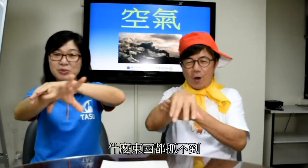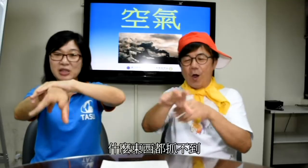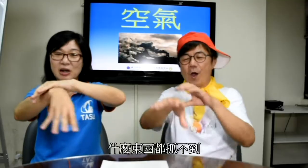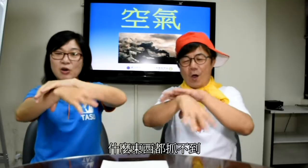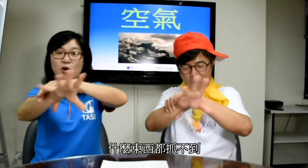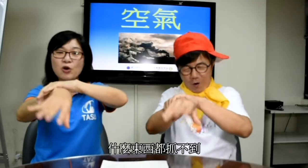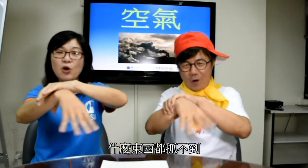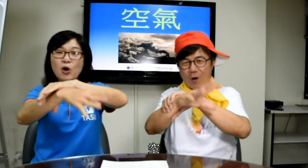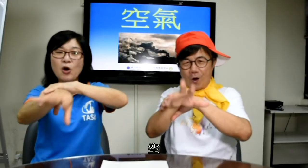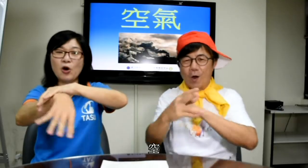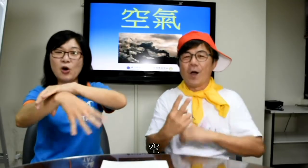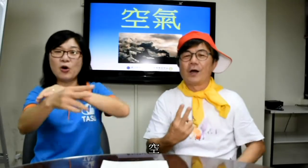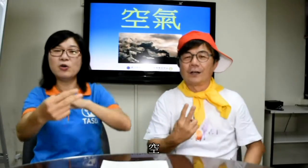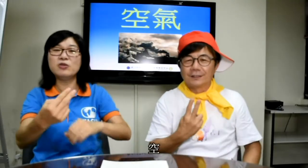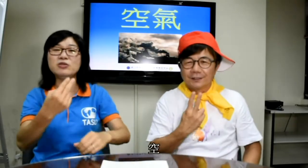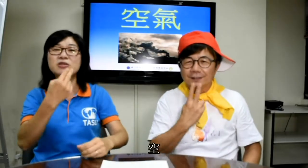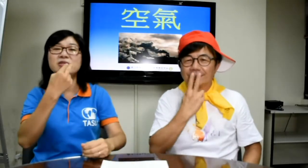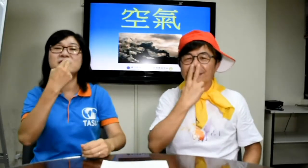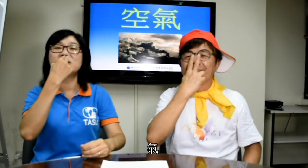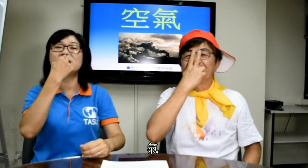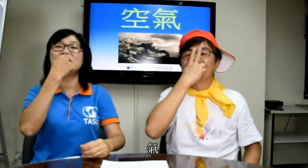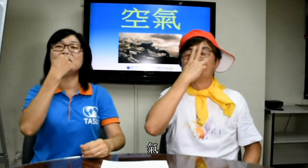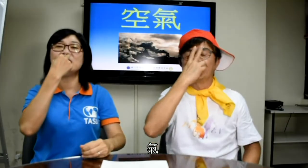到。空气，